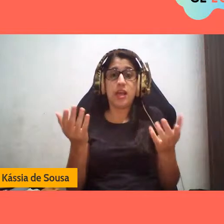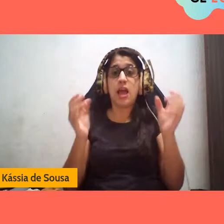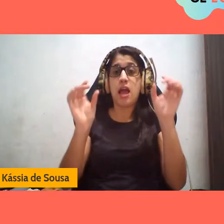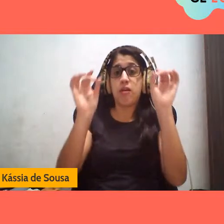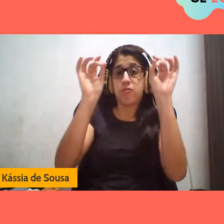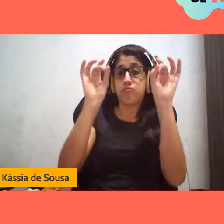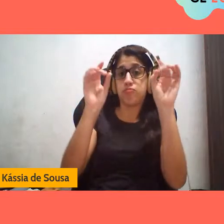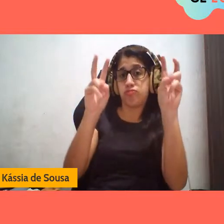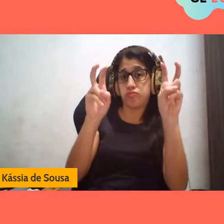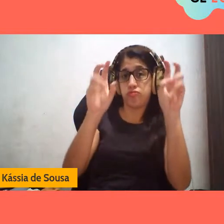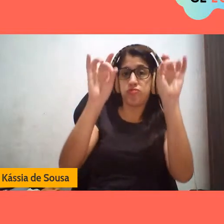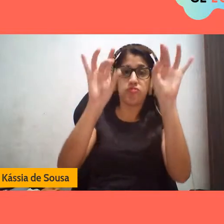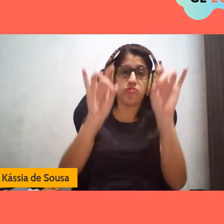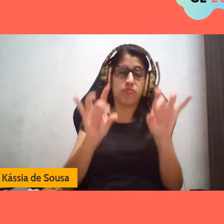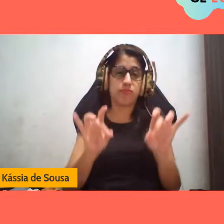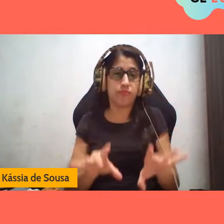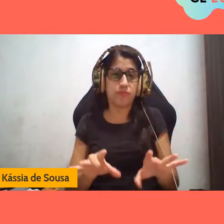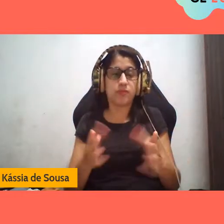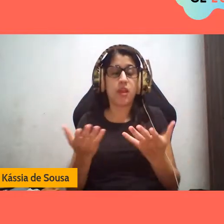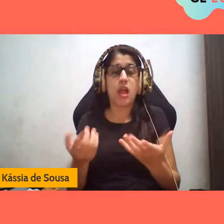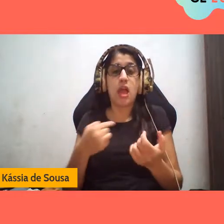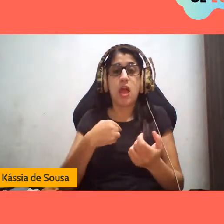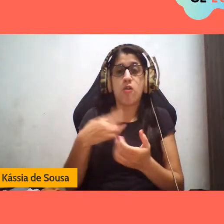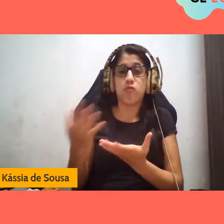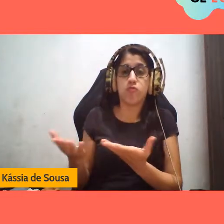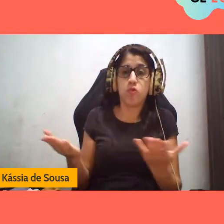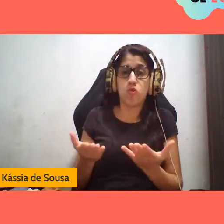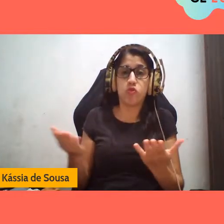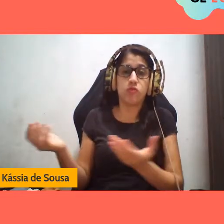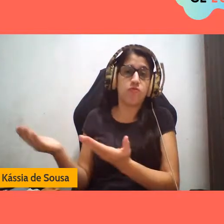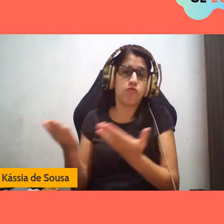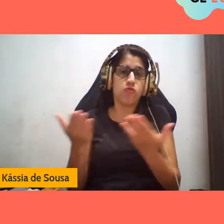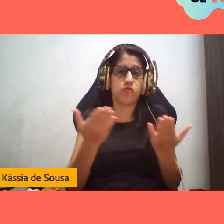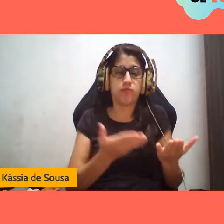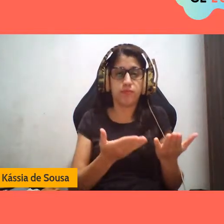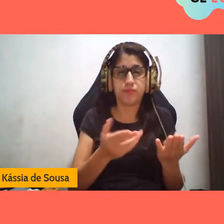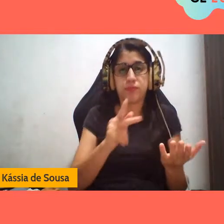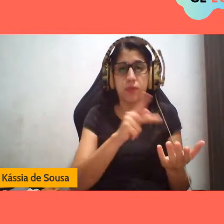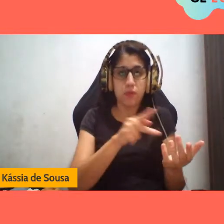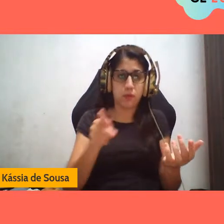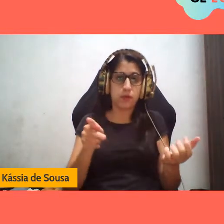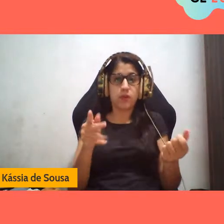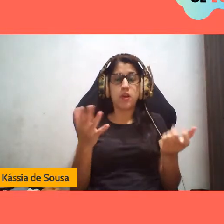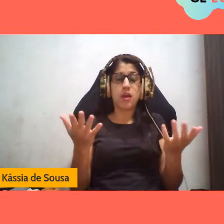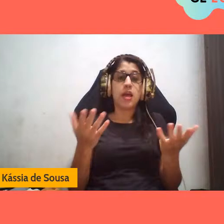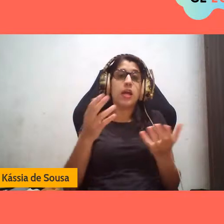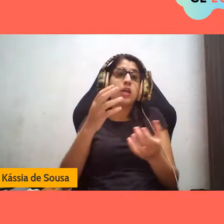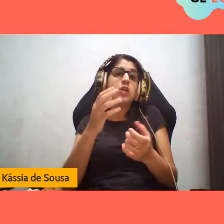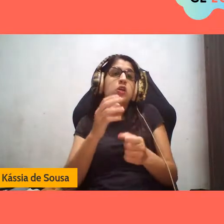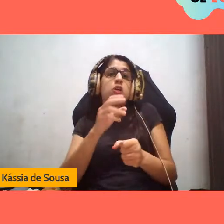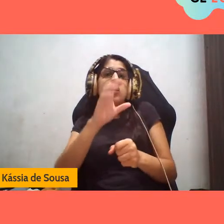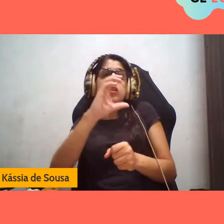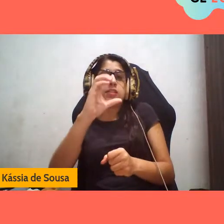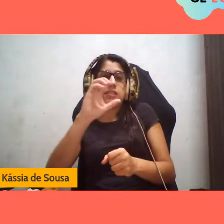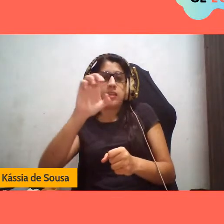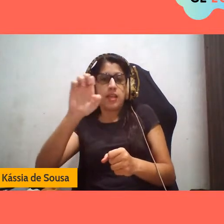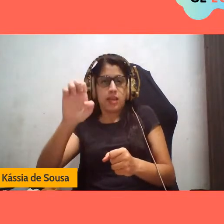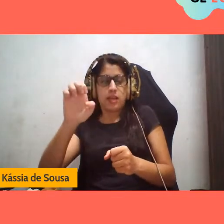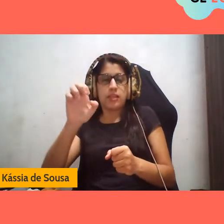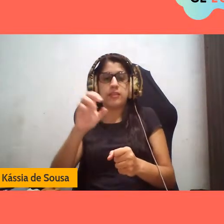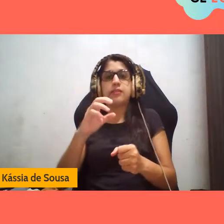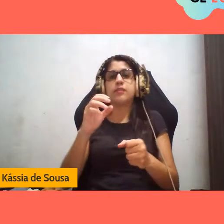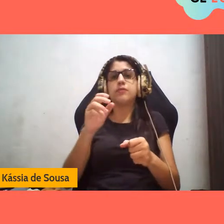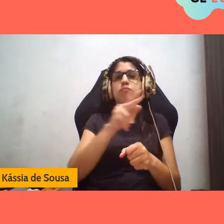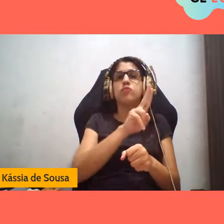convidado por julgar o que talvez por ser o professor sênior do CE, leia-se o mais